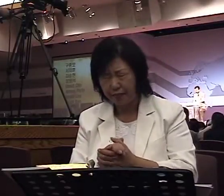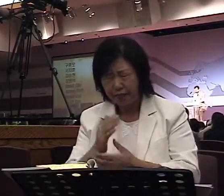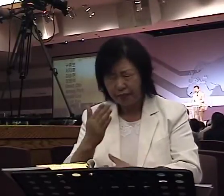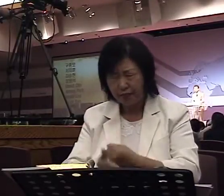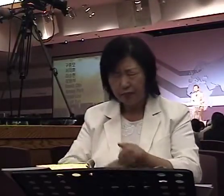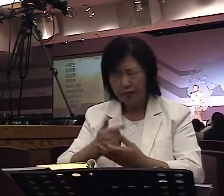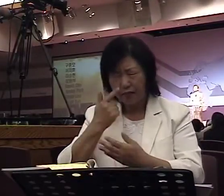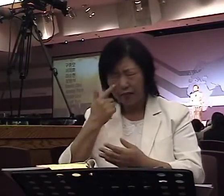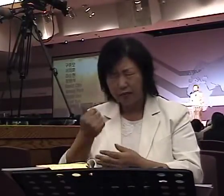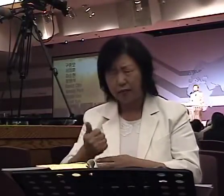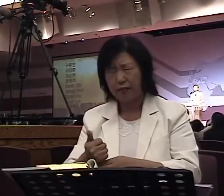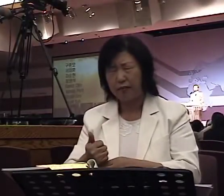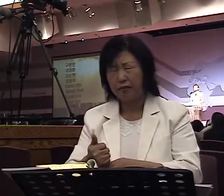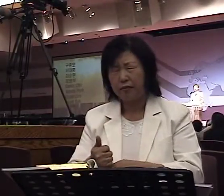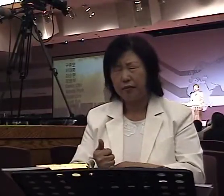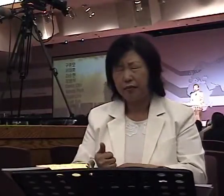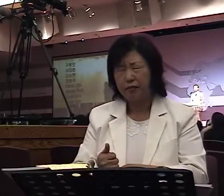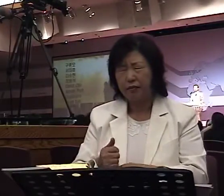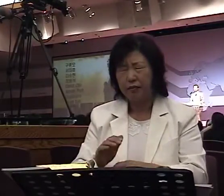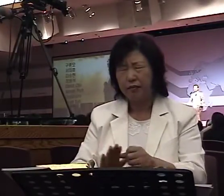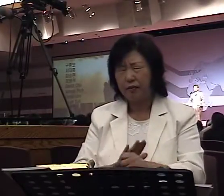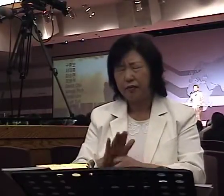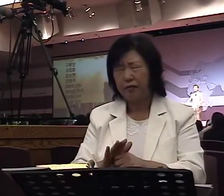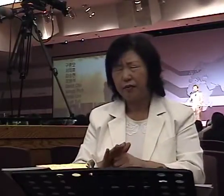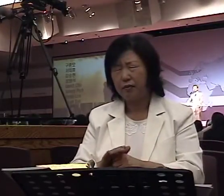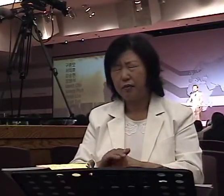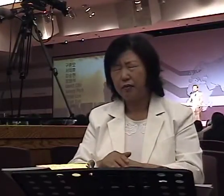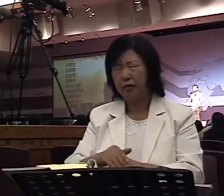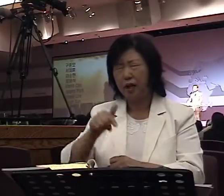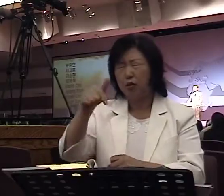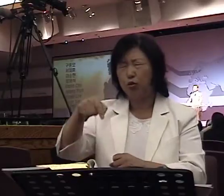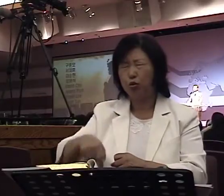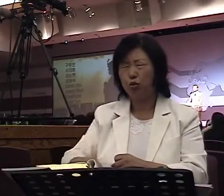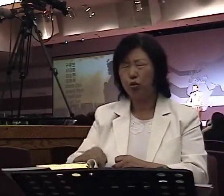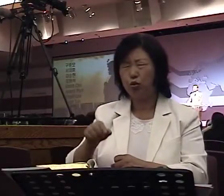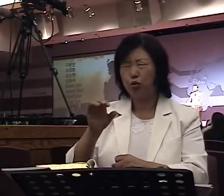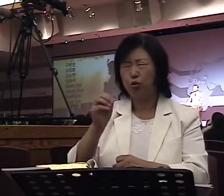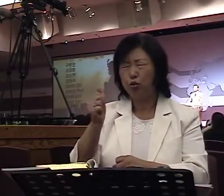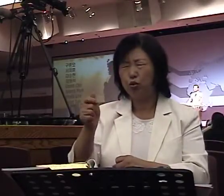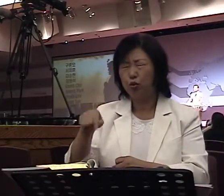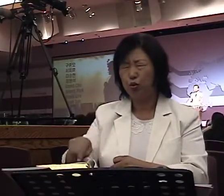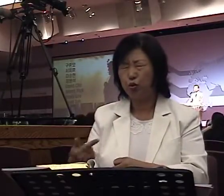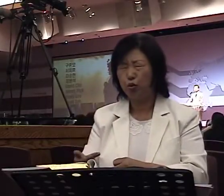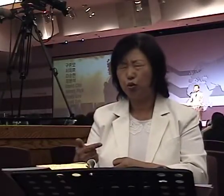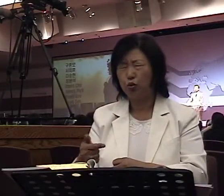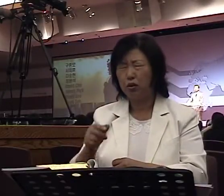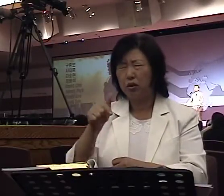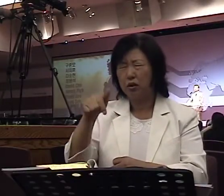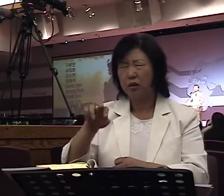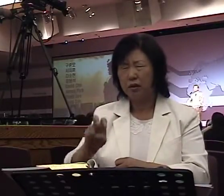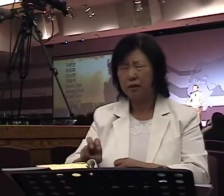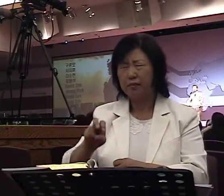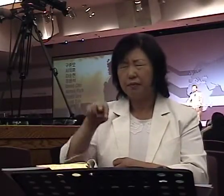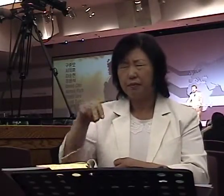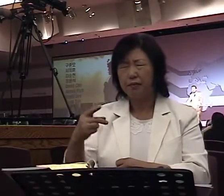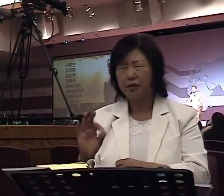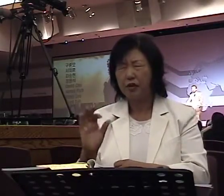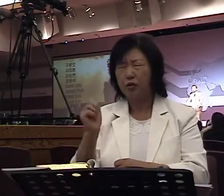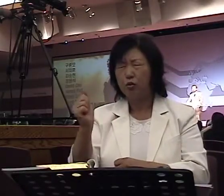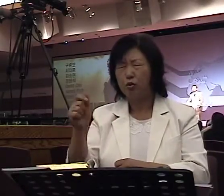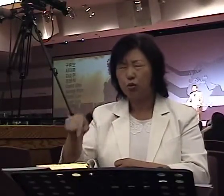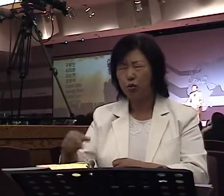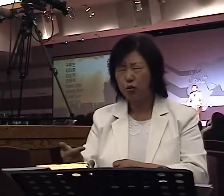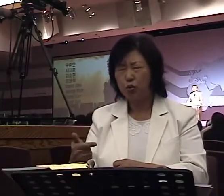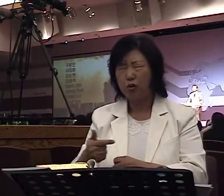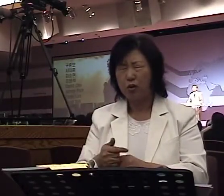하나님 아버지, 사랑하는 구훈모 형제, 서지훈 형제, 김승현 형제, 정원석 형제, 데이비드